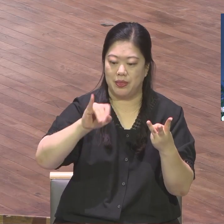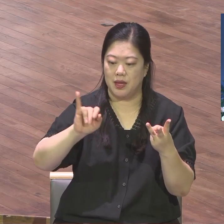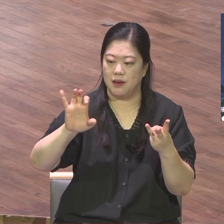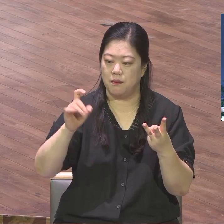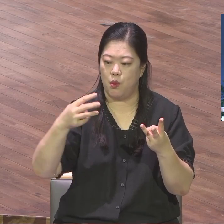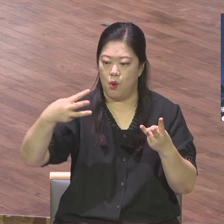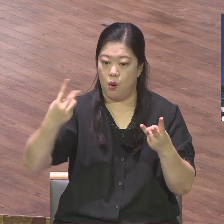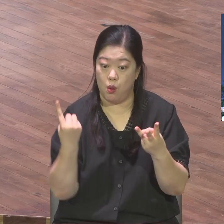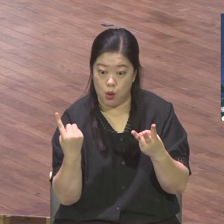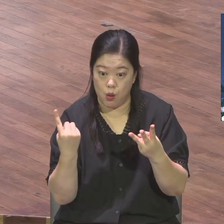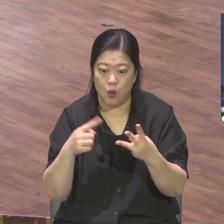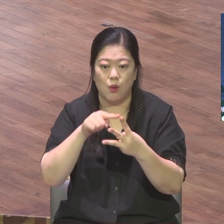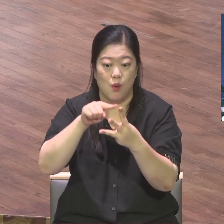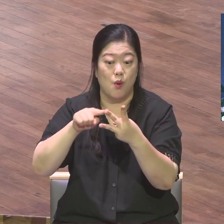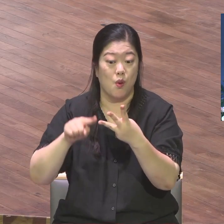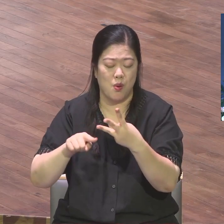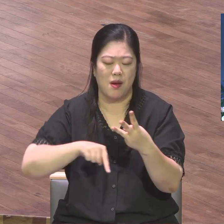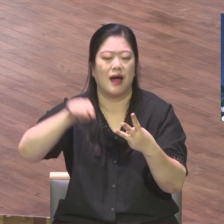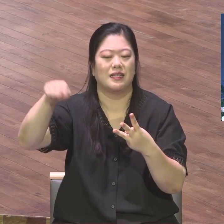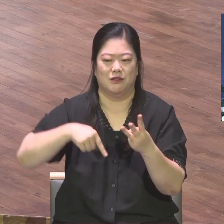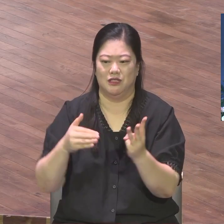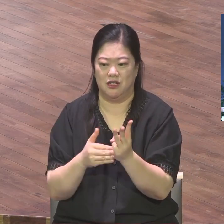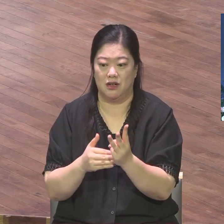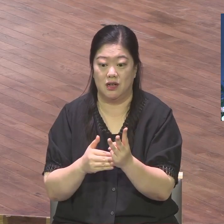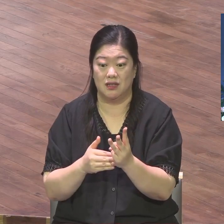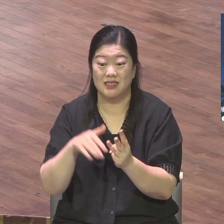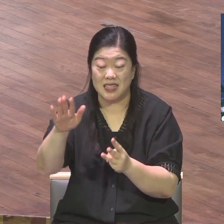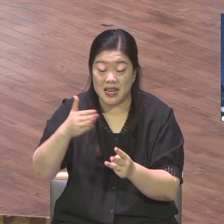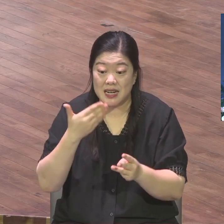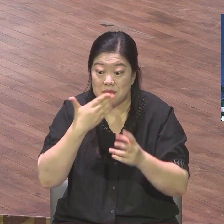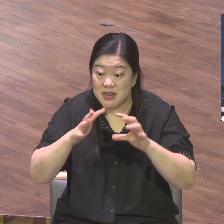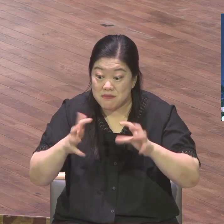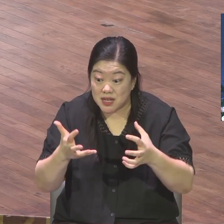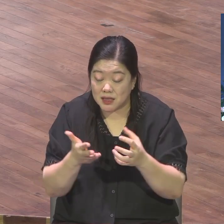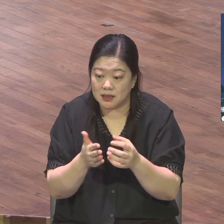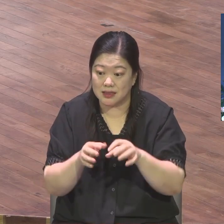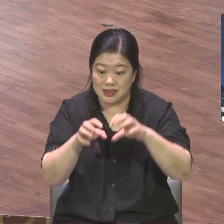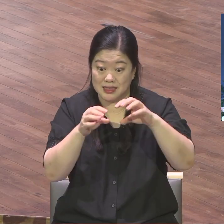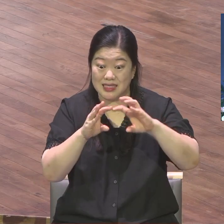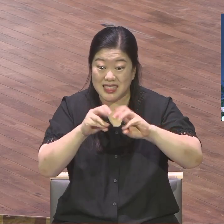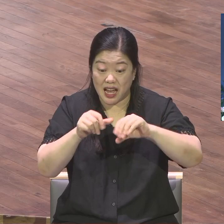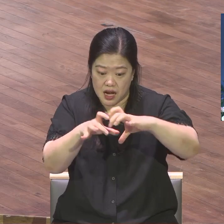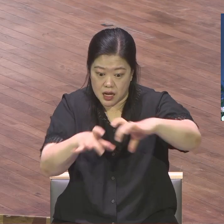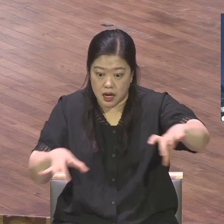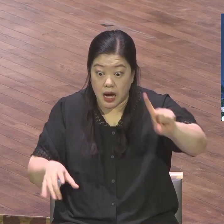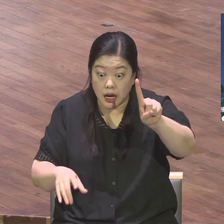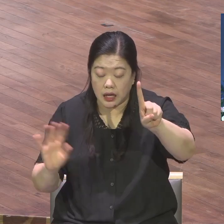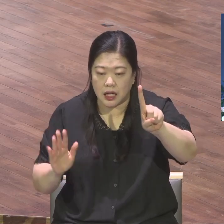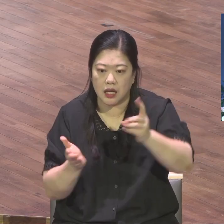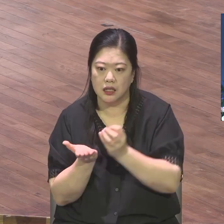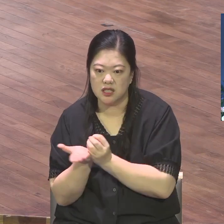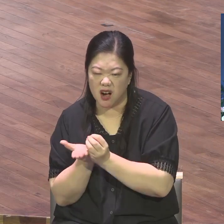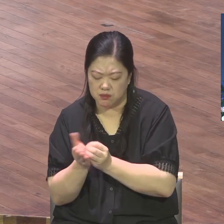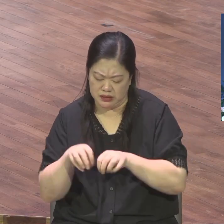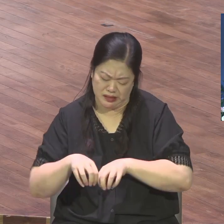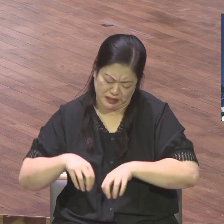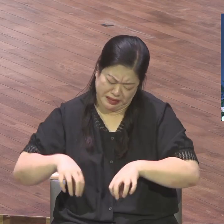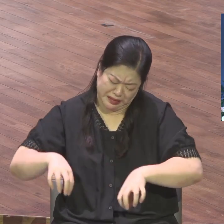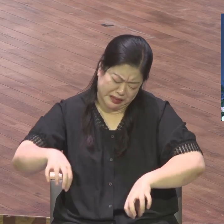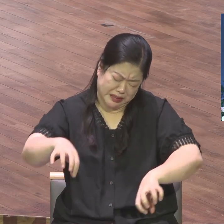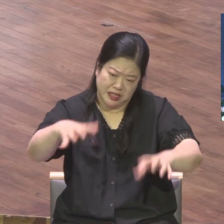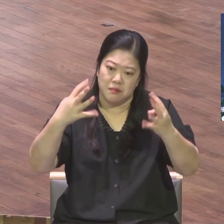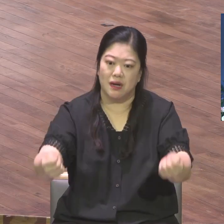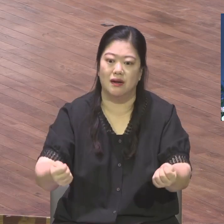그 여기 사는 나라예요. 섬이 수천 개예요. 근데 거기에 그 현장 가장